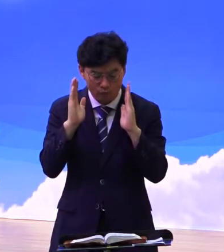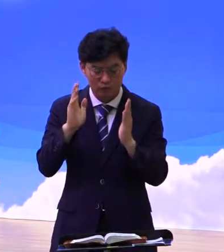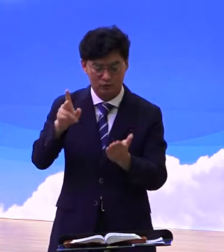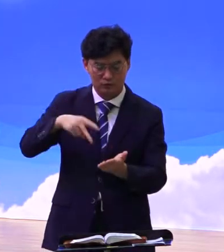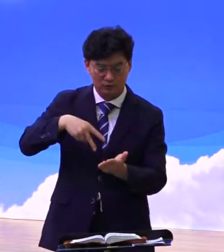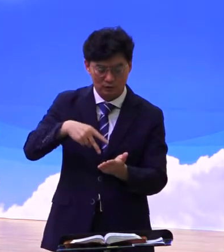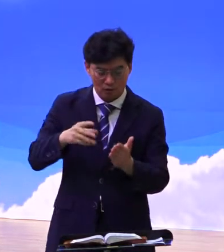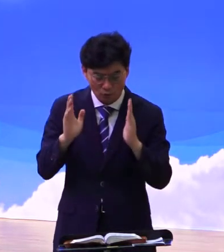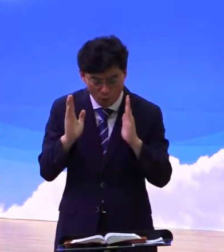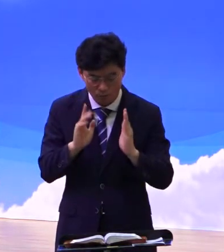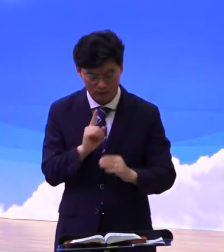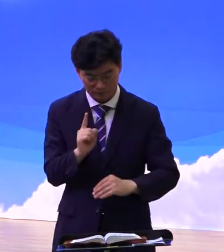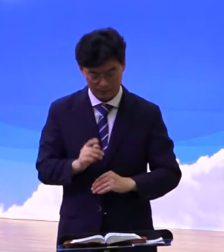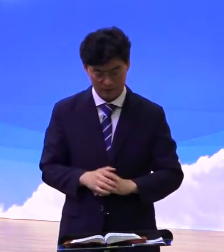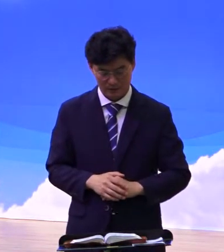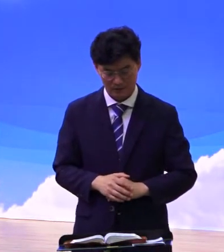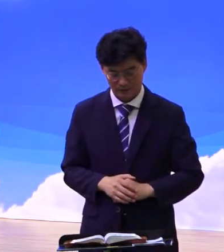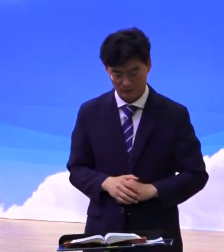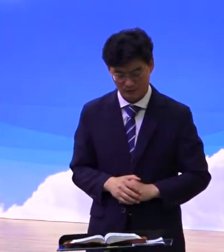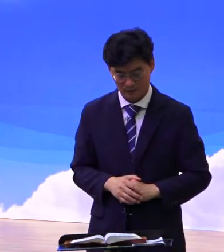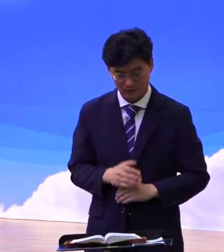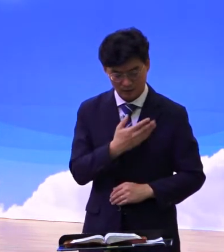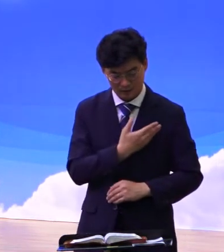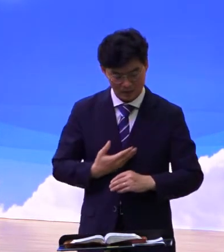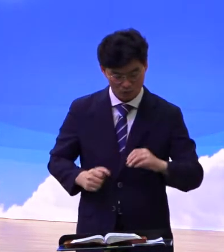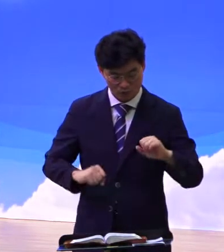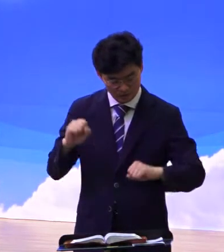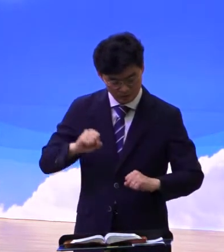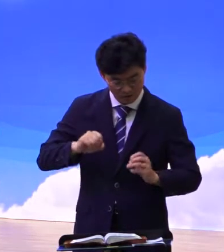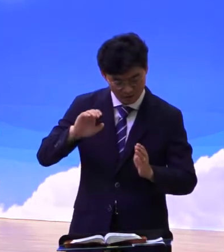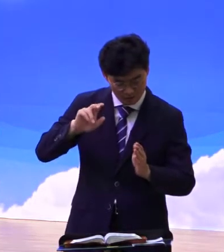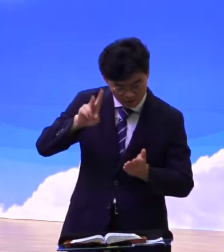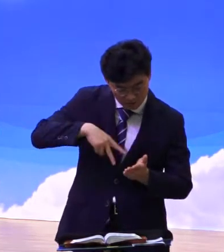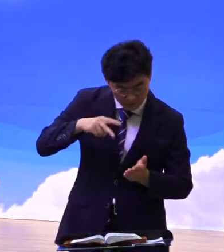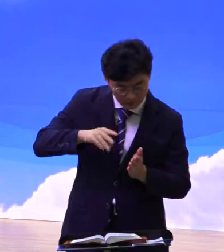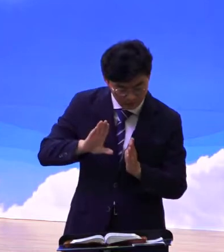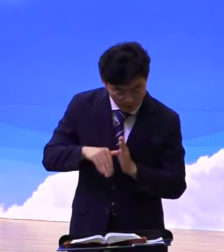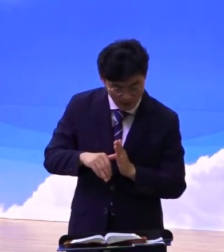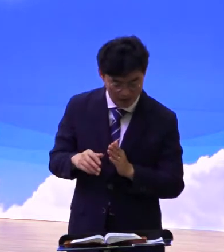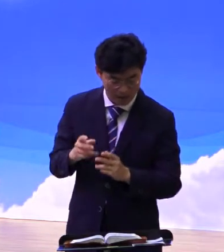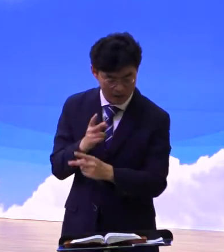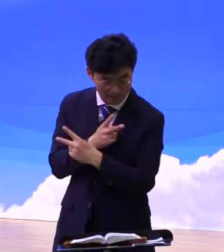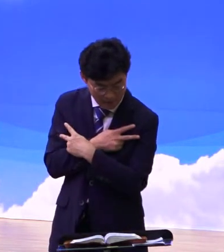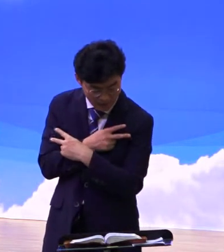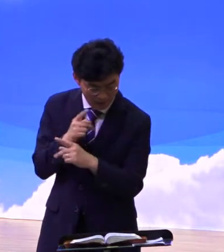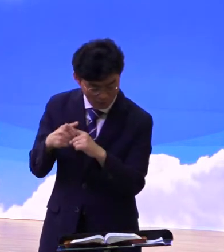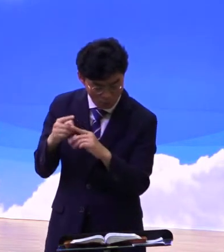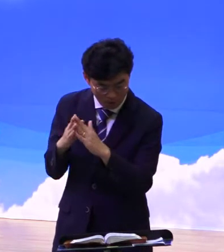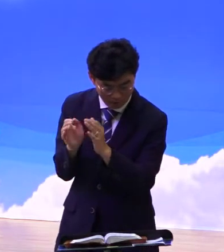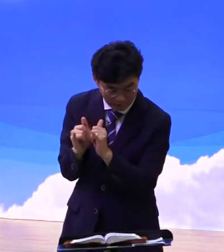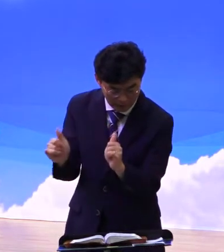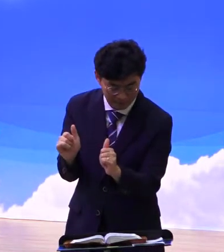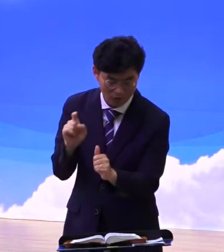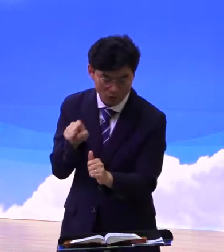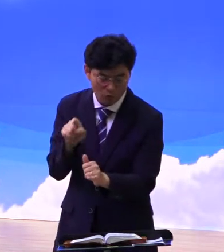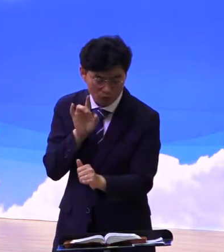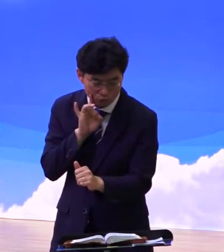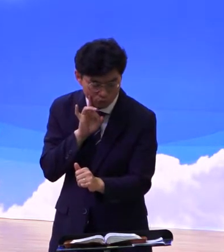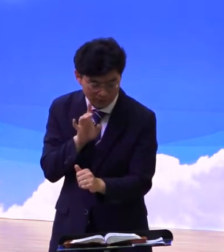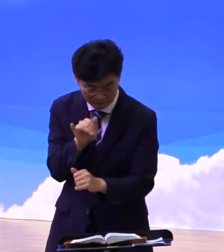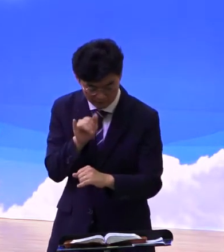저는 사도행전의 이 부분을 읽을 때마다 이 베레아에 있던 사람들이 궁금해집니다. 이번에